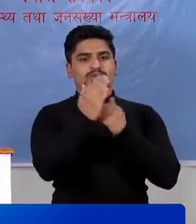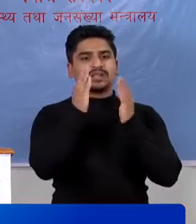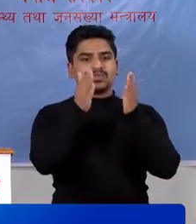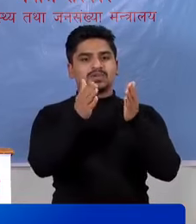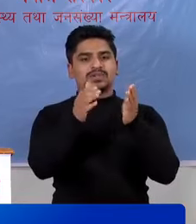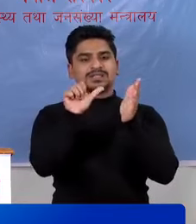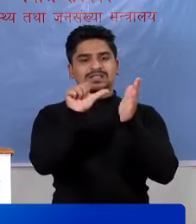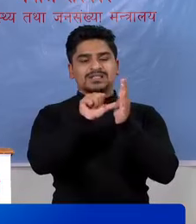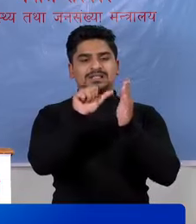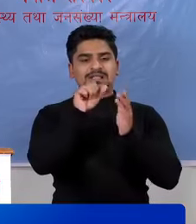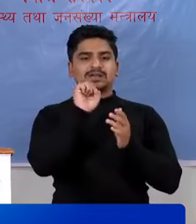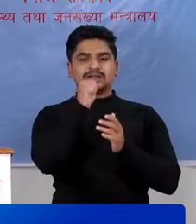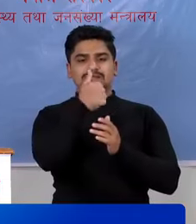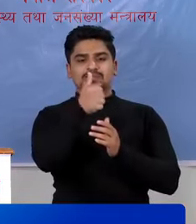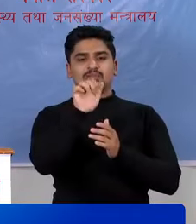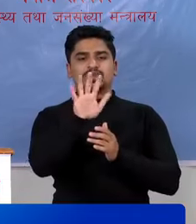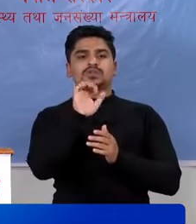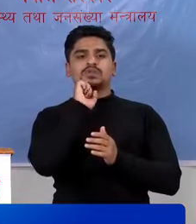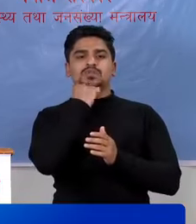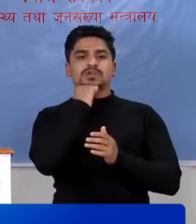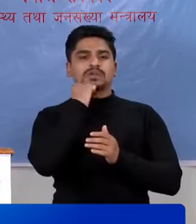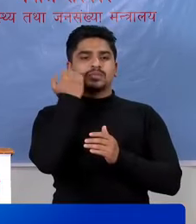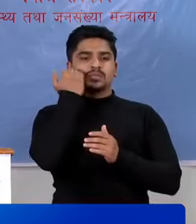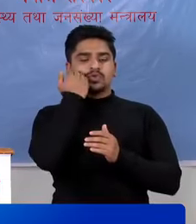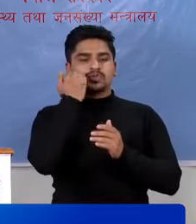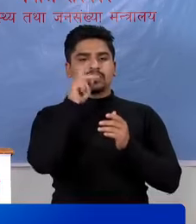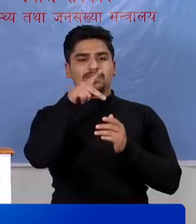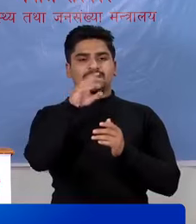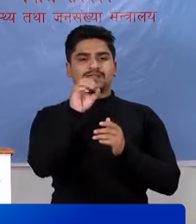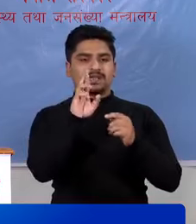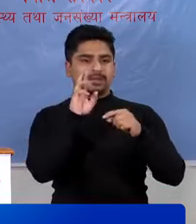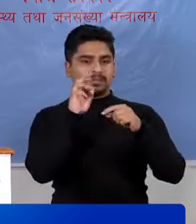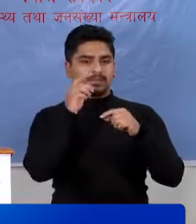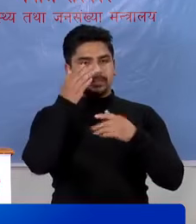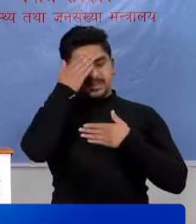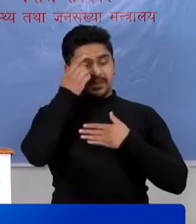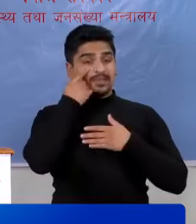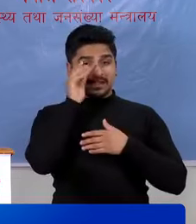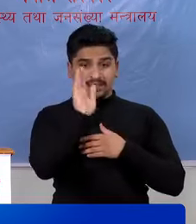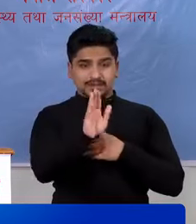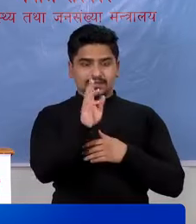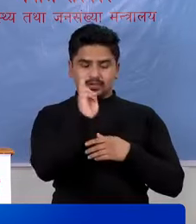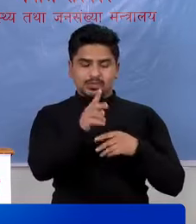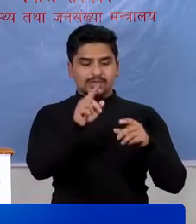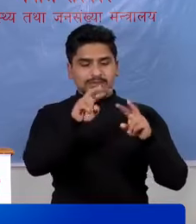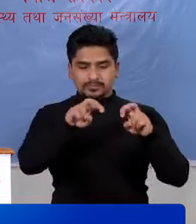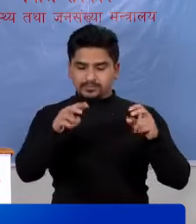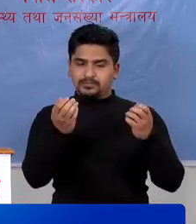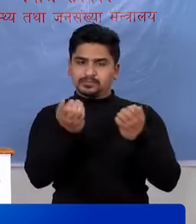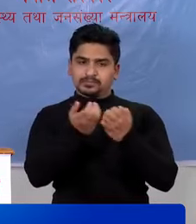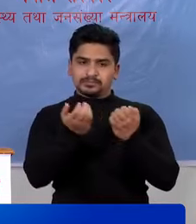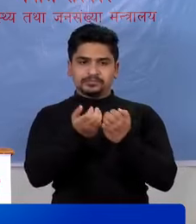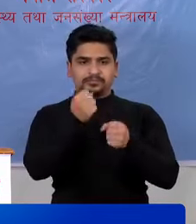जिल्ला का 65% पुरूस्मा PCR पोजेटीब देखियेको थियो यो केस कोपनी इन्बेस्टिकेशन र